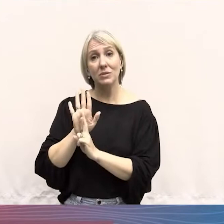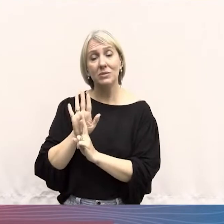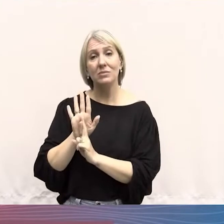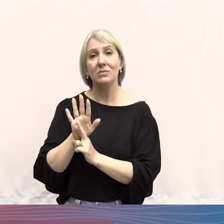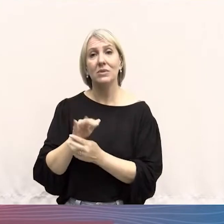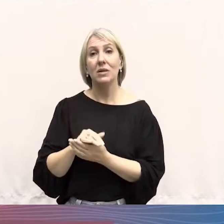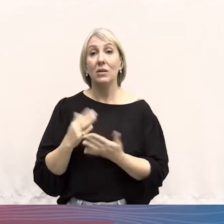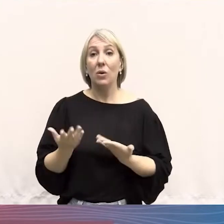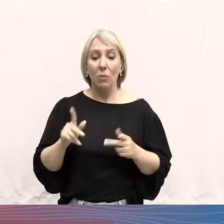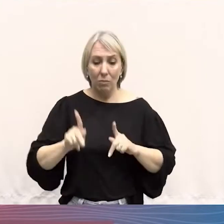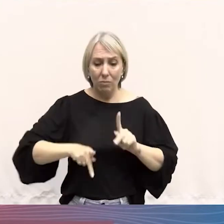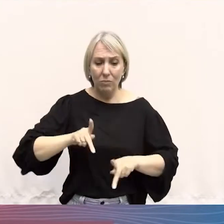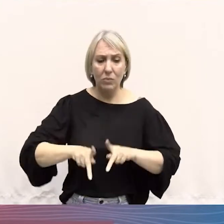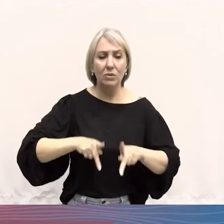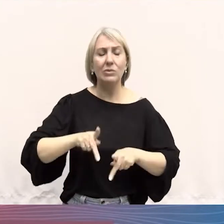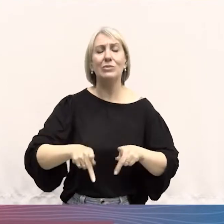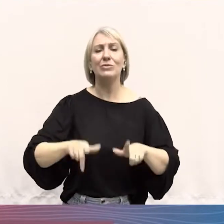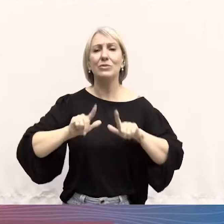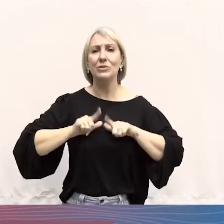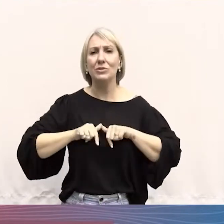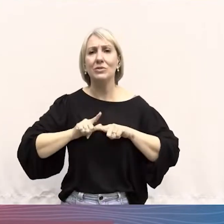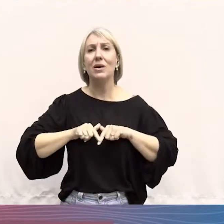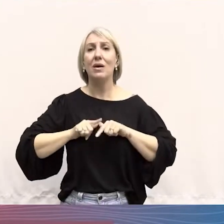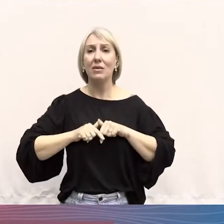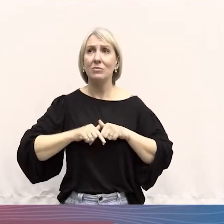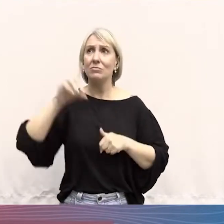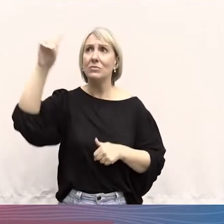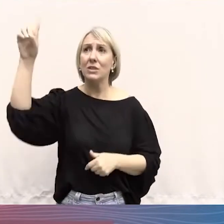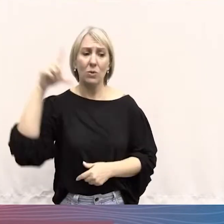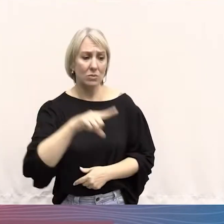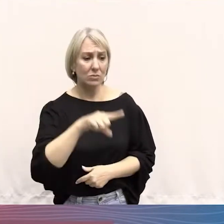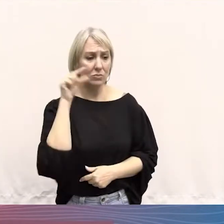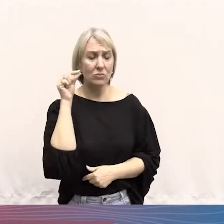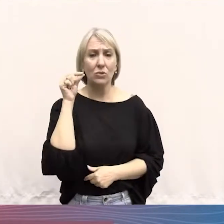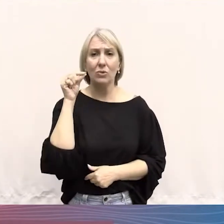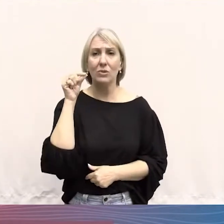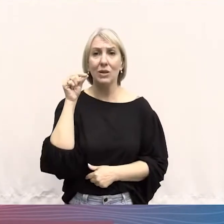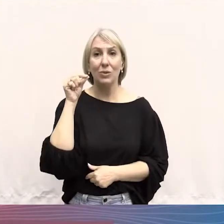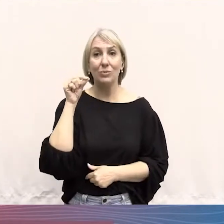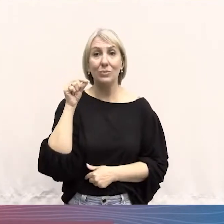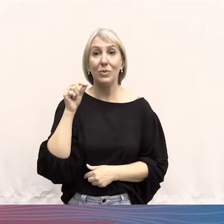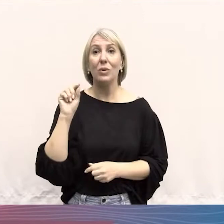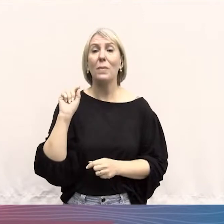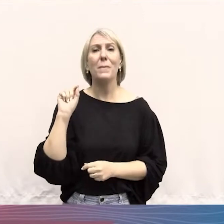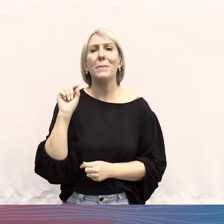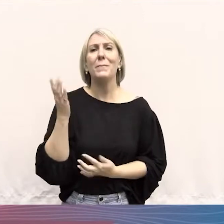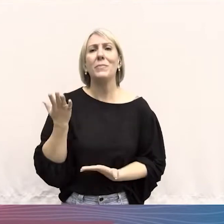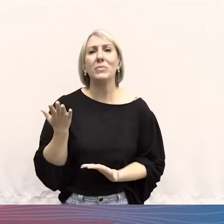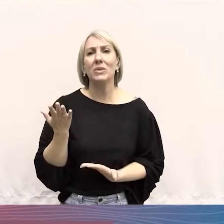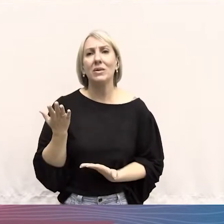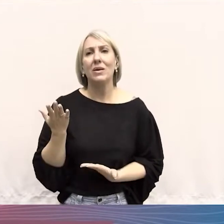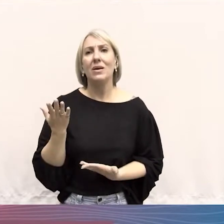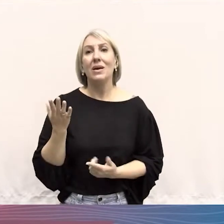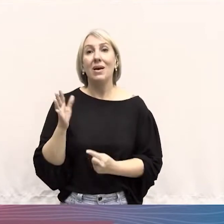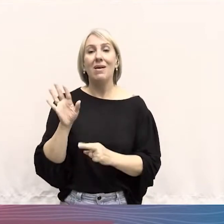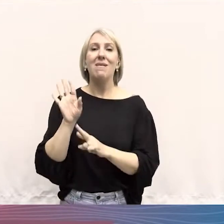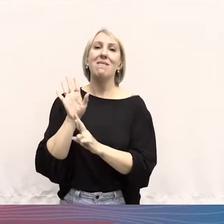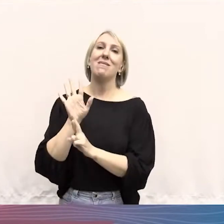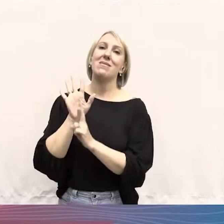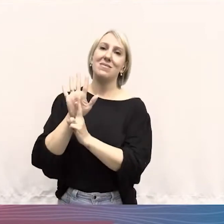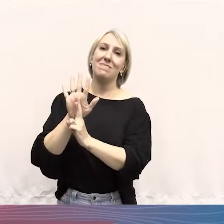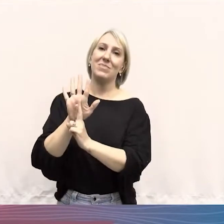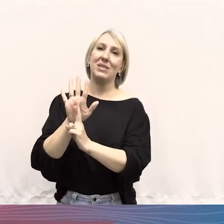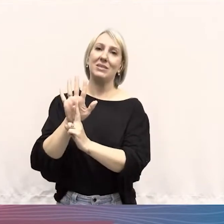Israel foi escolhida por Deus para ser um tipo de